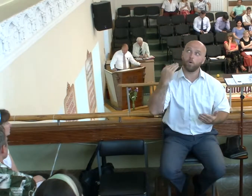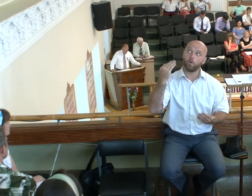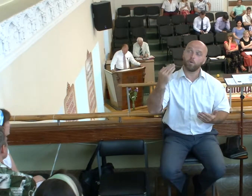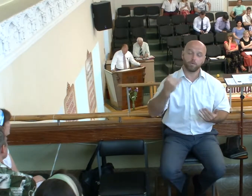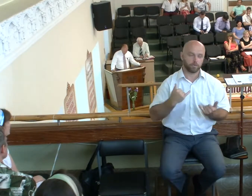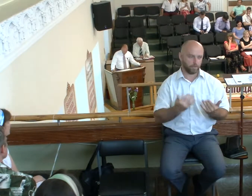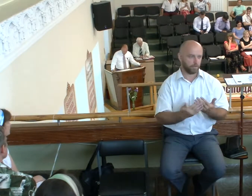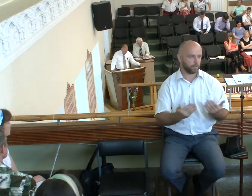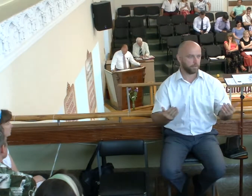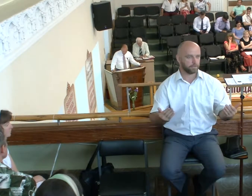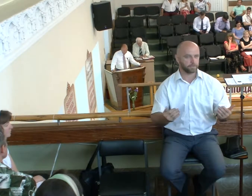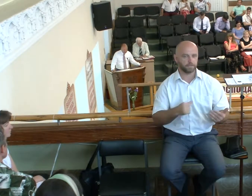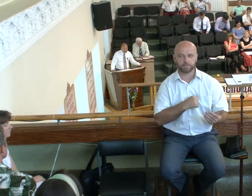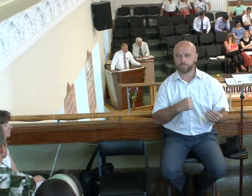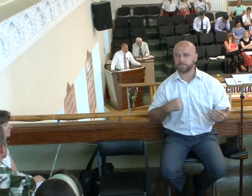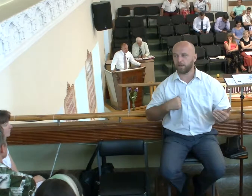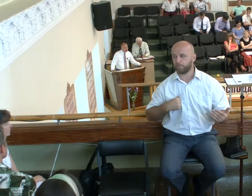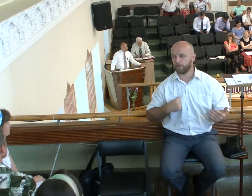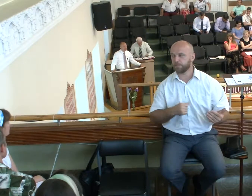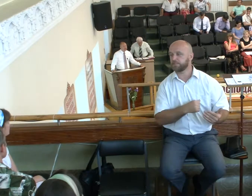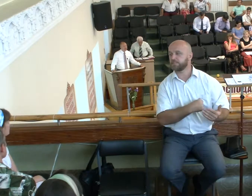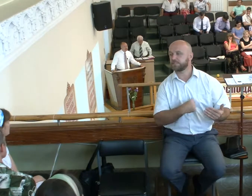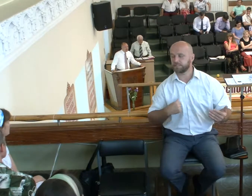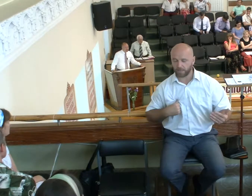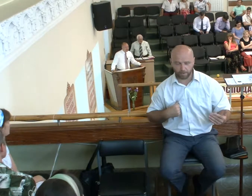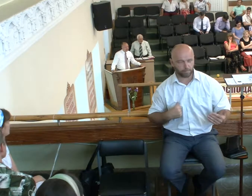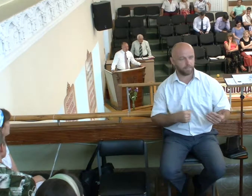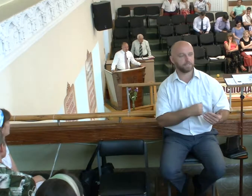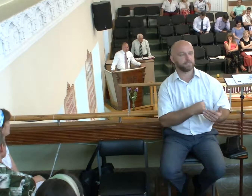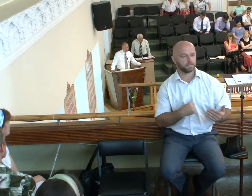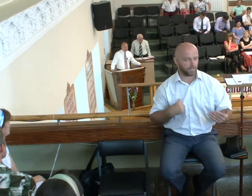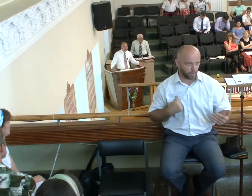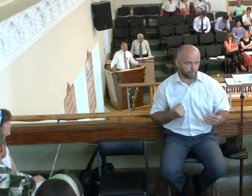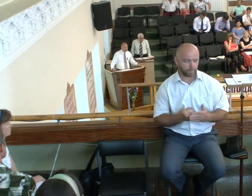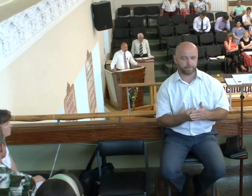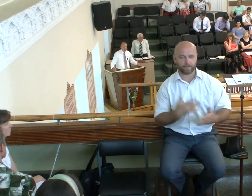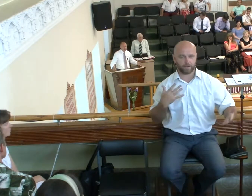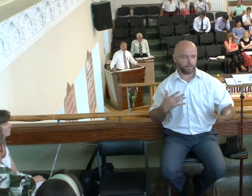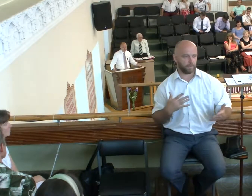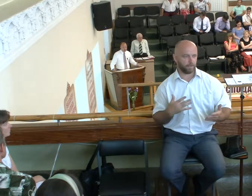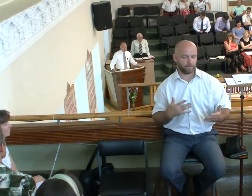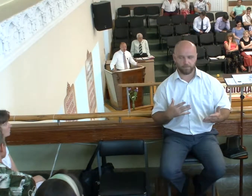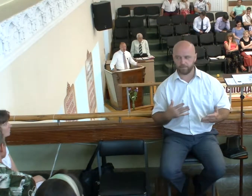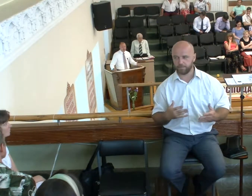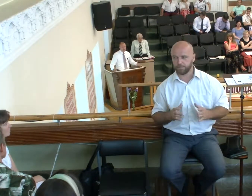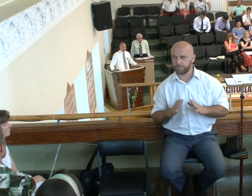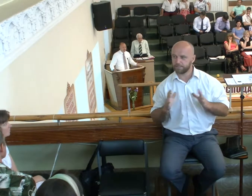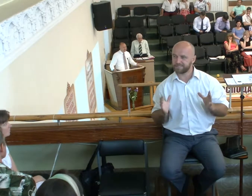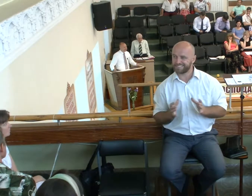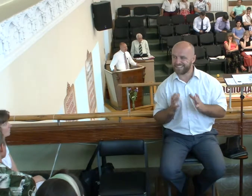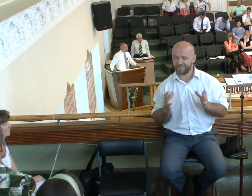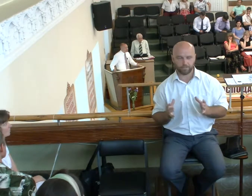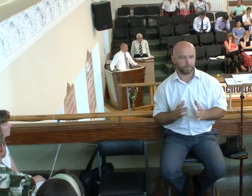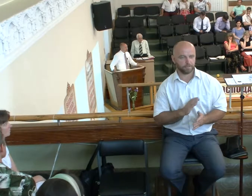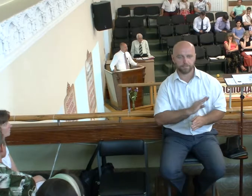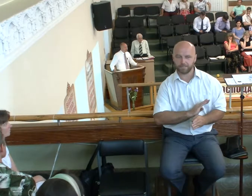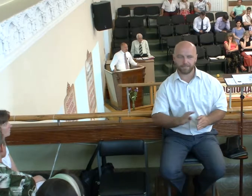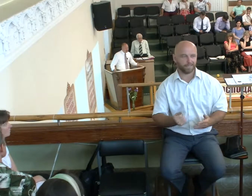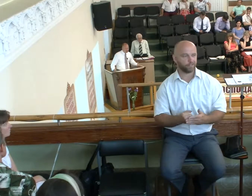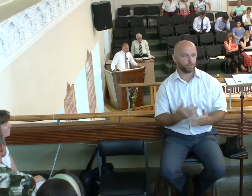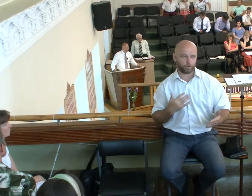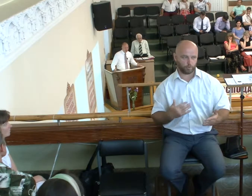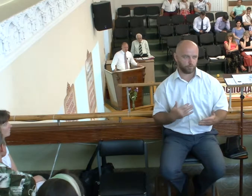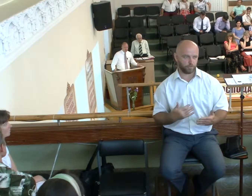Самая, друзья мои, самая дорогая ценность, нет дороже в жизни ценности